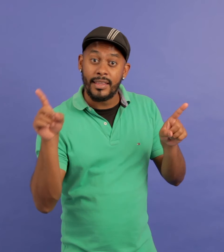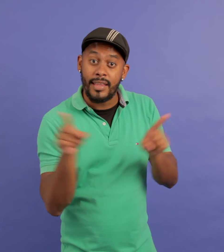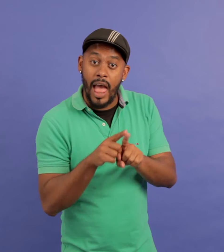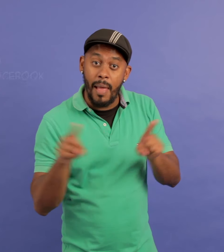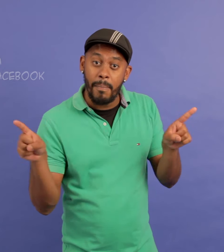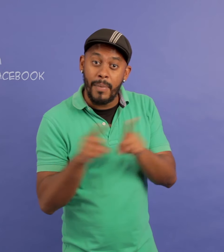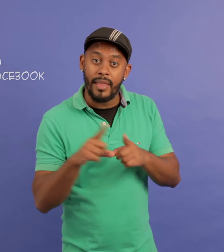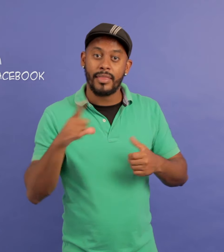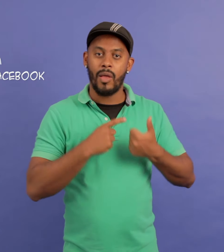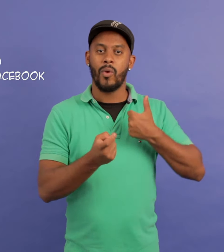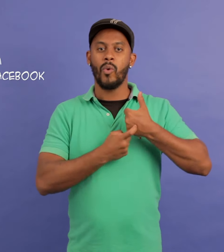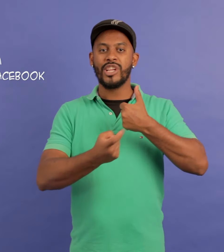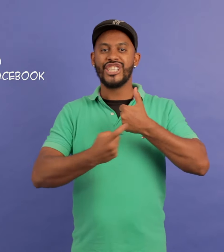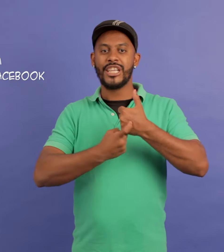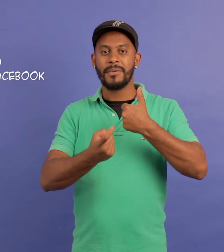E também na página do Facebook.